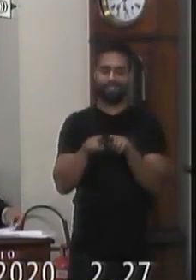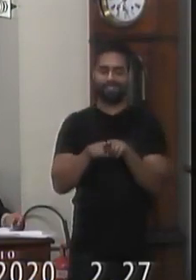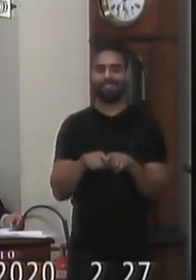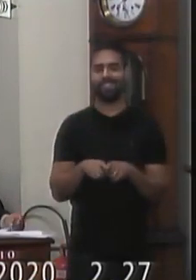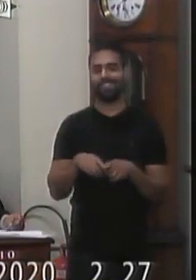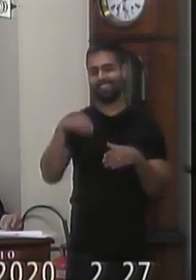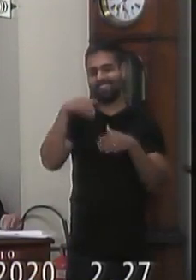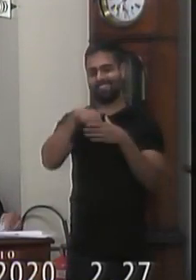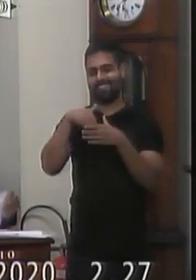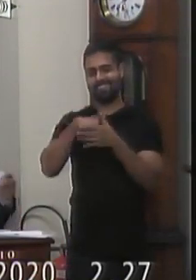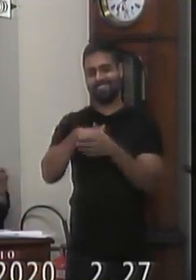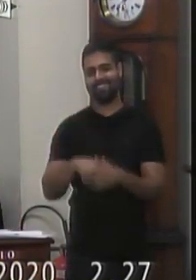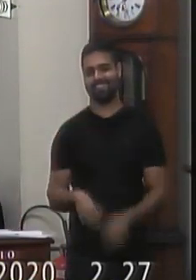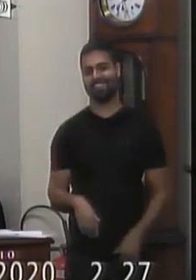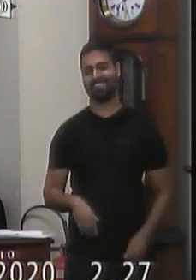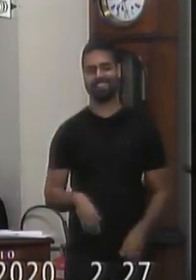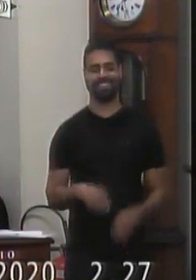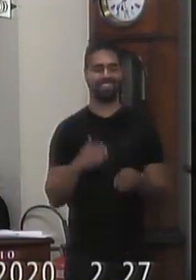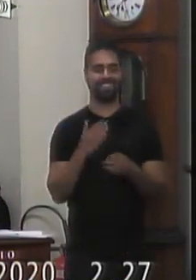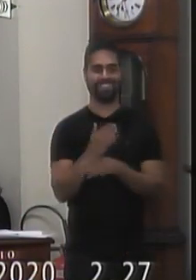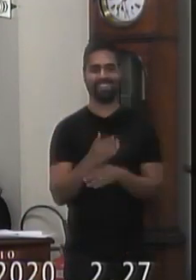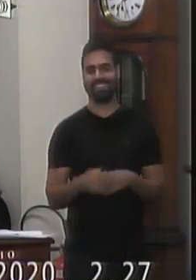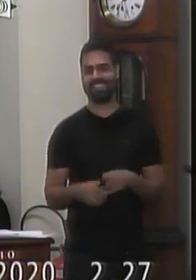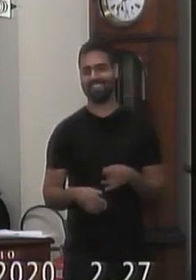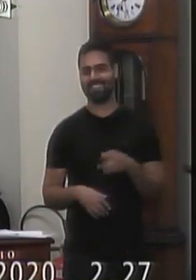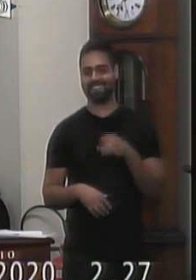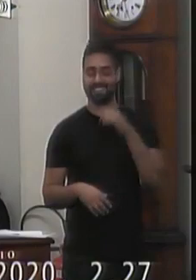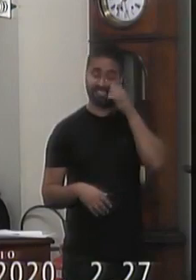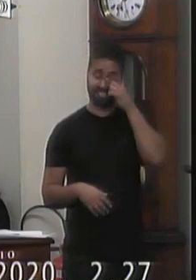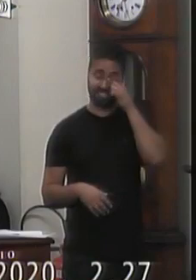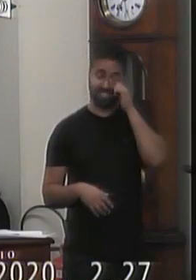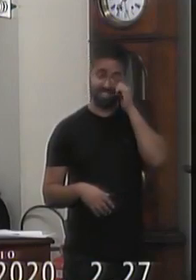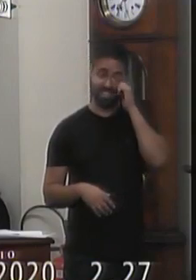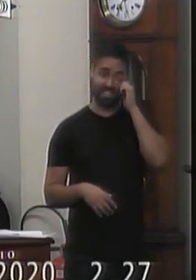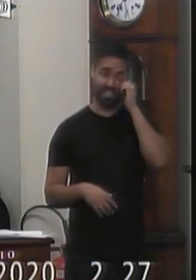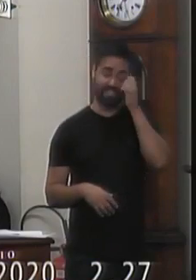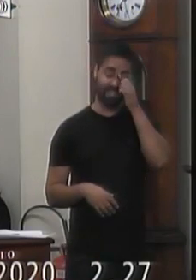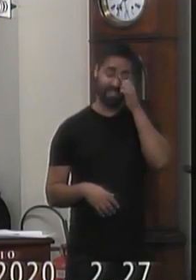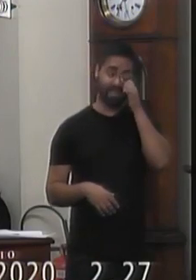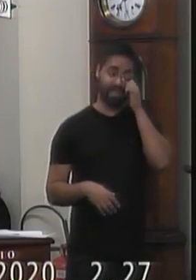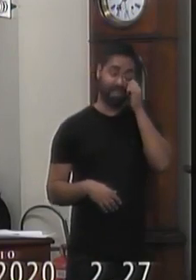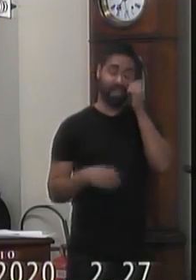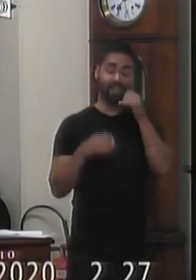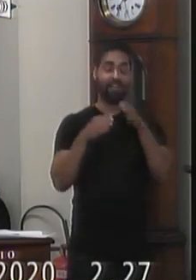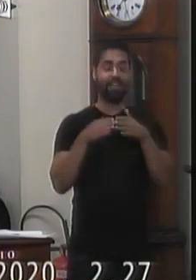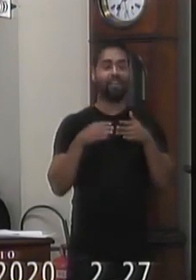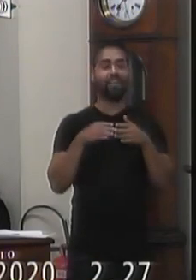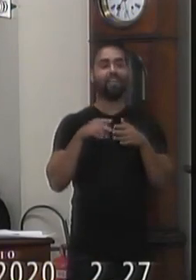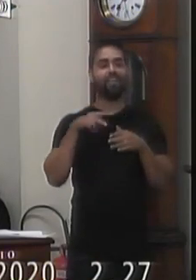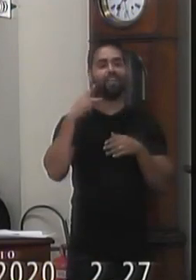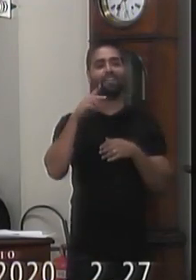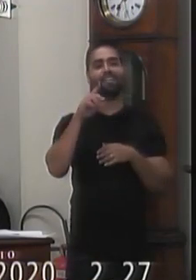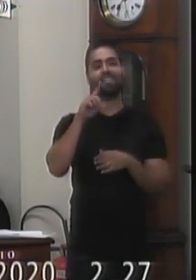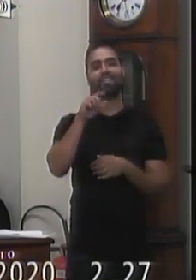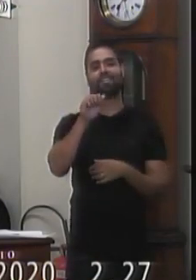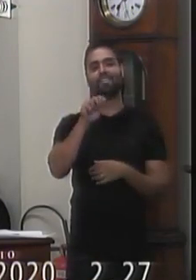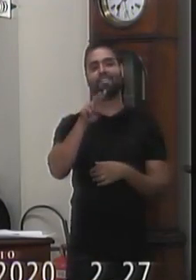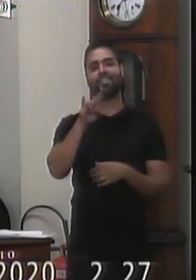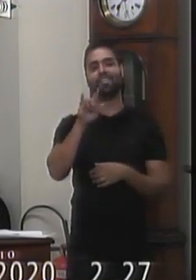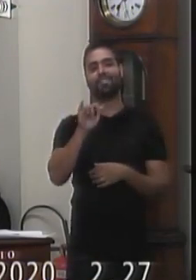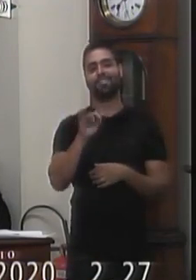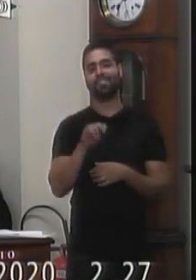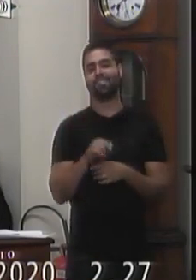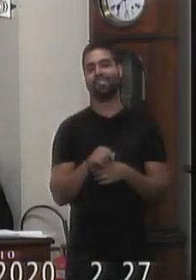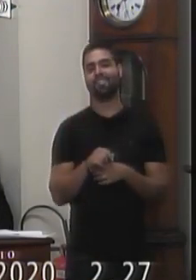em votação. Aprovado. Requerimento 39 do vereador David Nogueira, através para